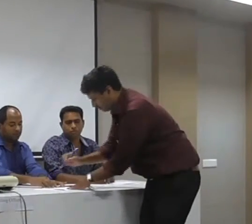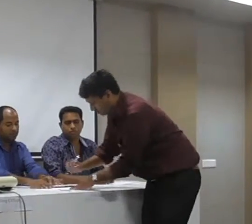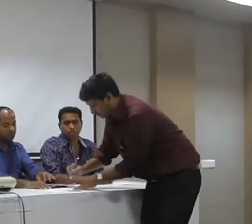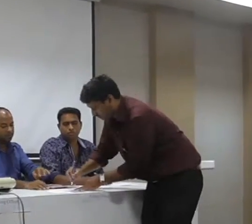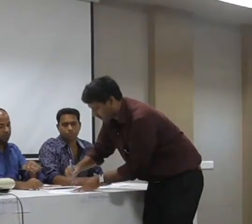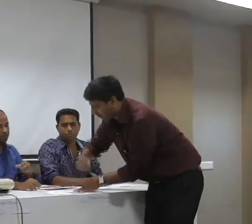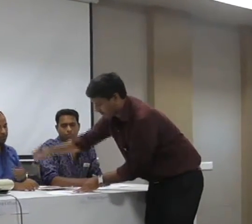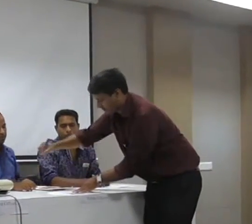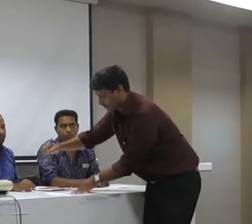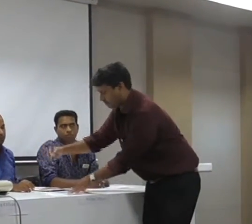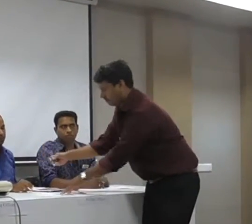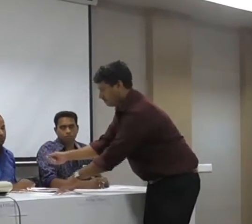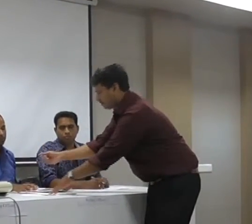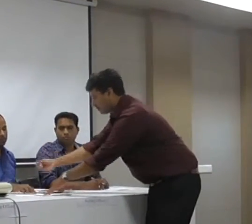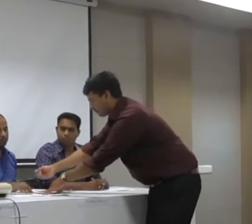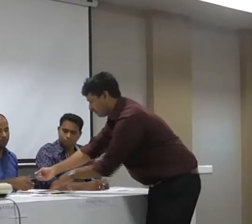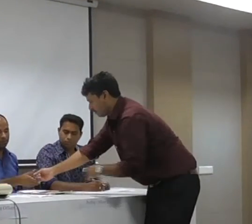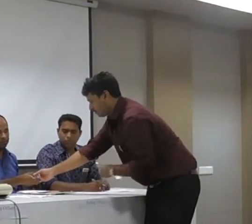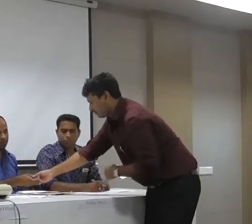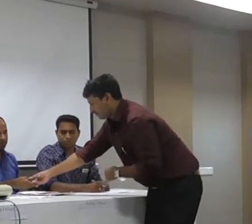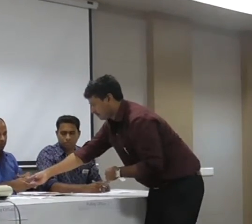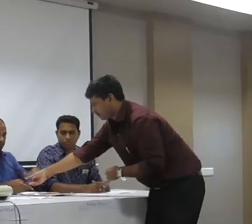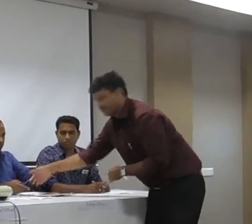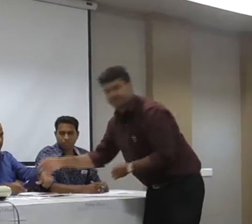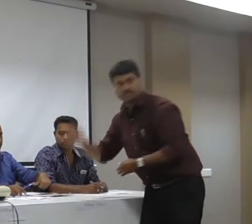मग मी साइन करणार माझ्या नावासमोर.